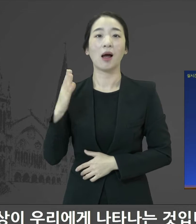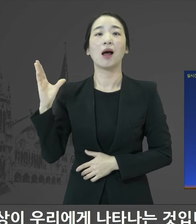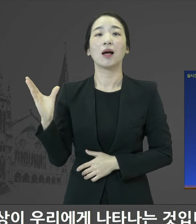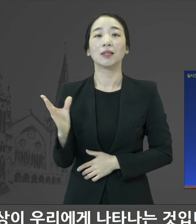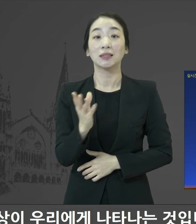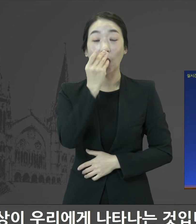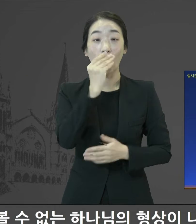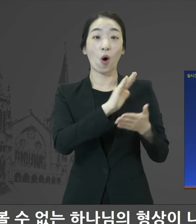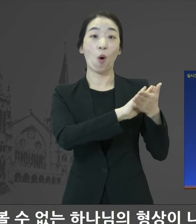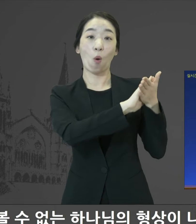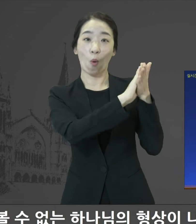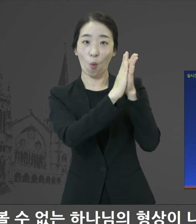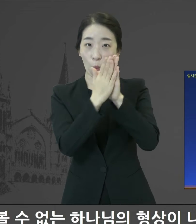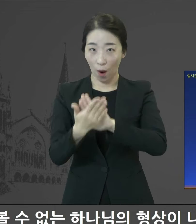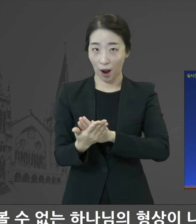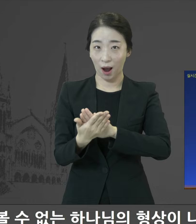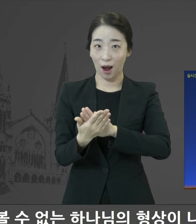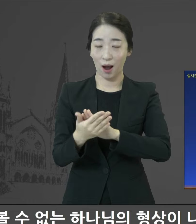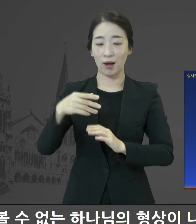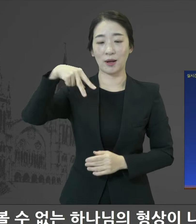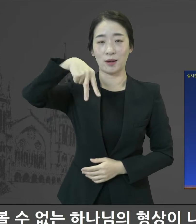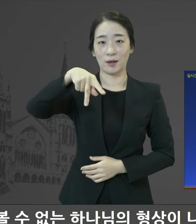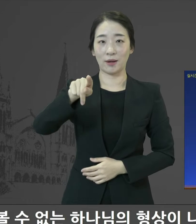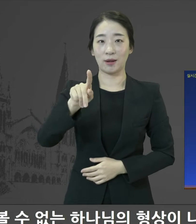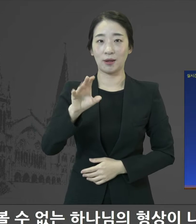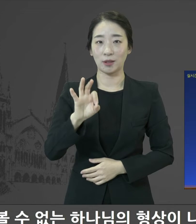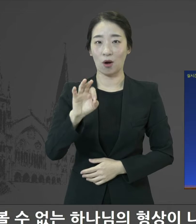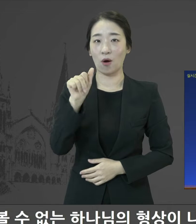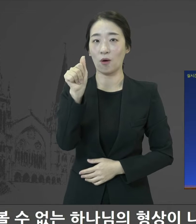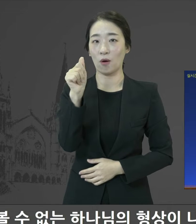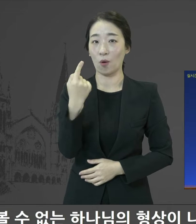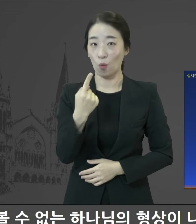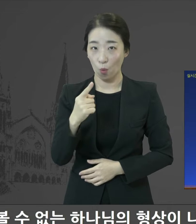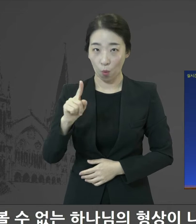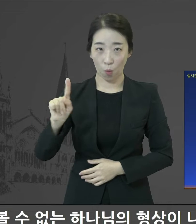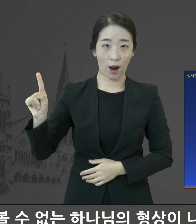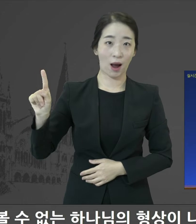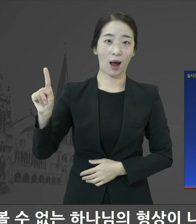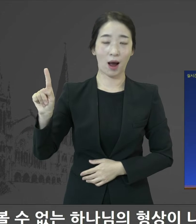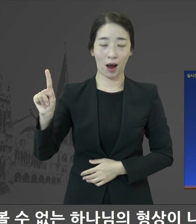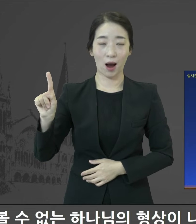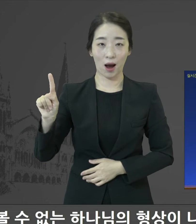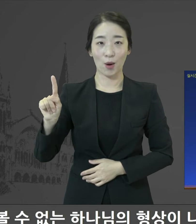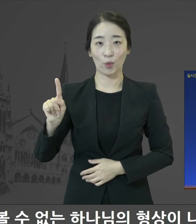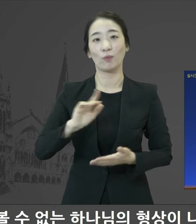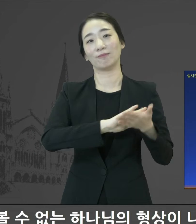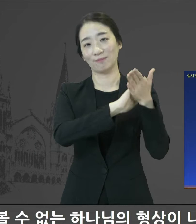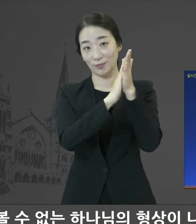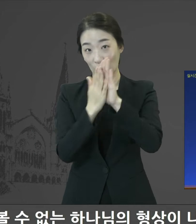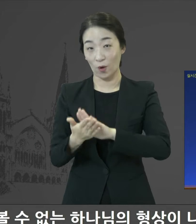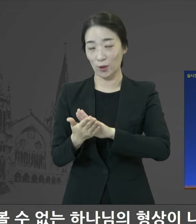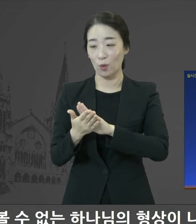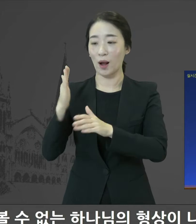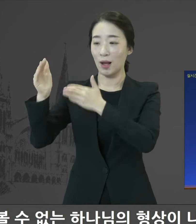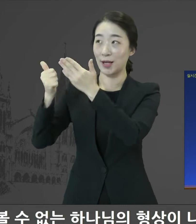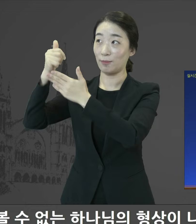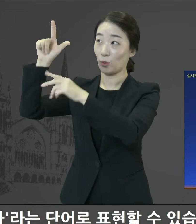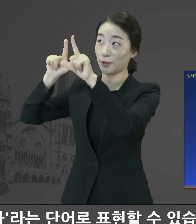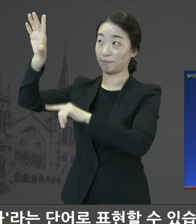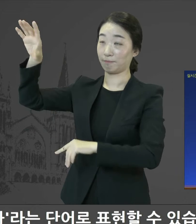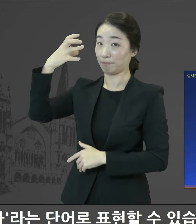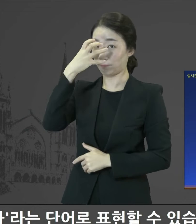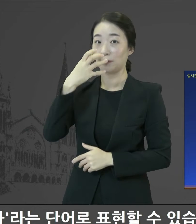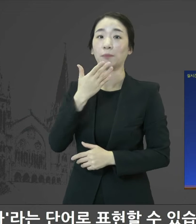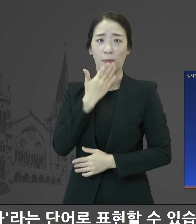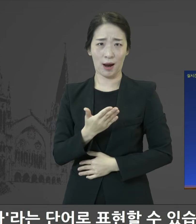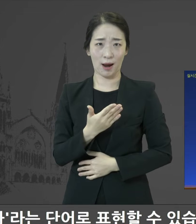성화라는 단어로 표현해 볼 수 있습니다. 성경은 이렇게 얘기합니다. 하나님이 우리를 지으실 때